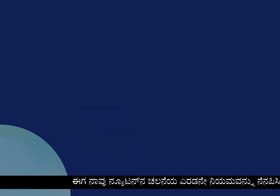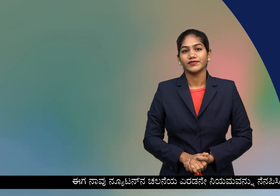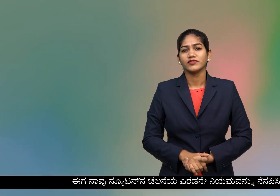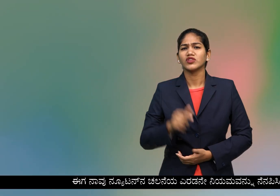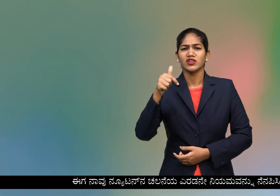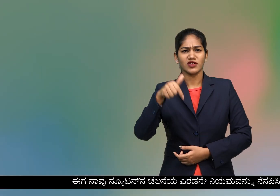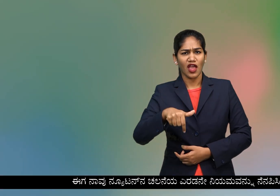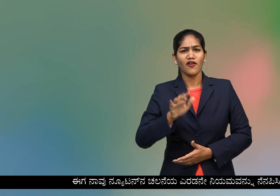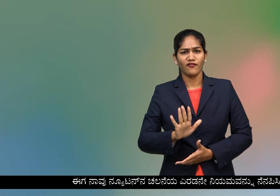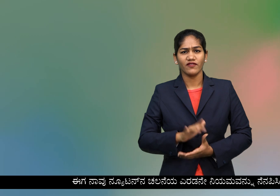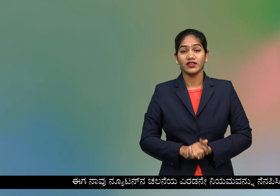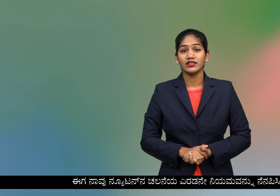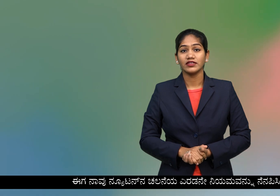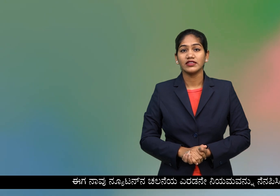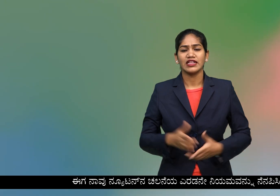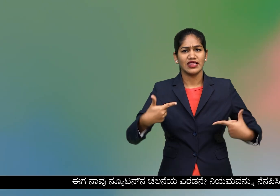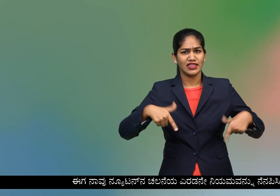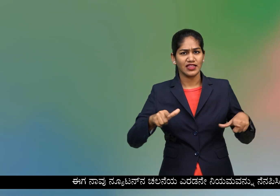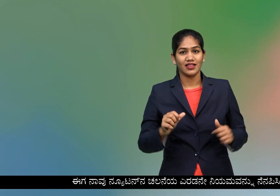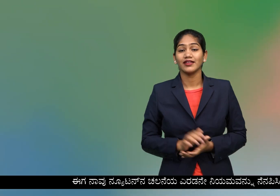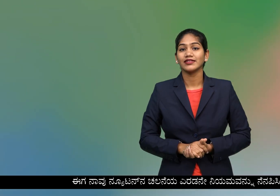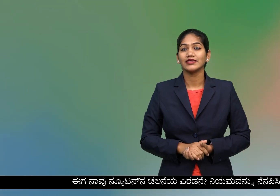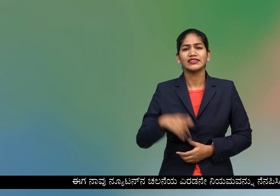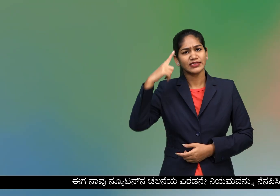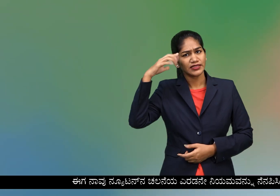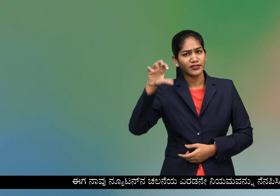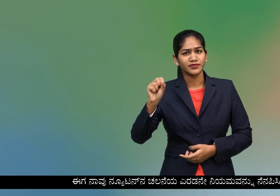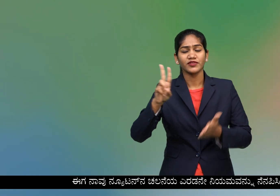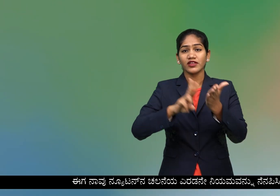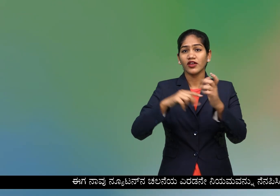ಈಗ ನಾವು ನ್ಯೂಟನ್ನ ಚಲನೆಯ ಎರಡನೇ ನಿಯಮವನ್ನು ನೆನಪಿಸಿಕೊಳ್ಳೋಣ.